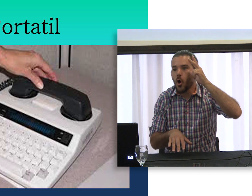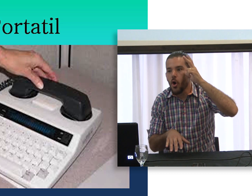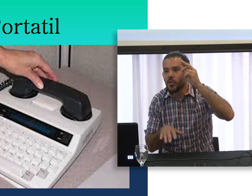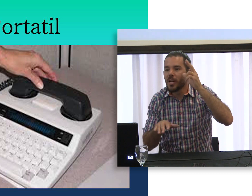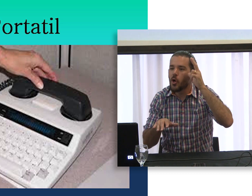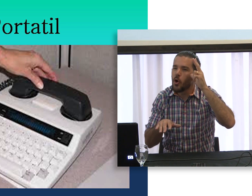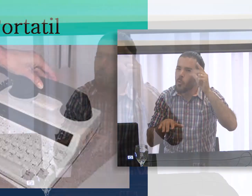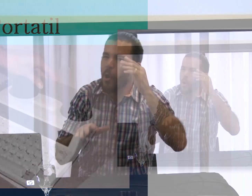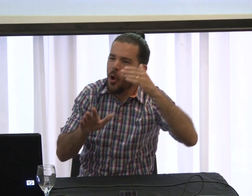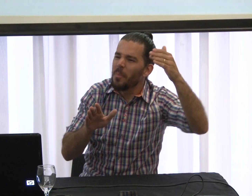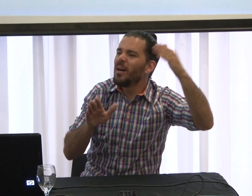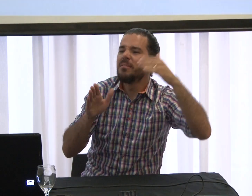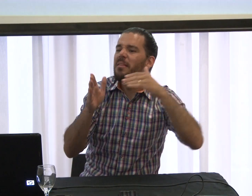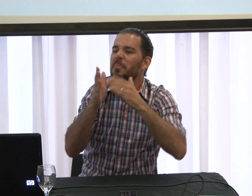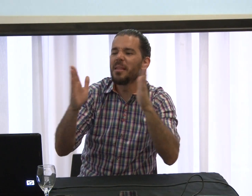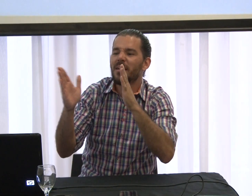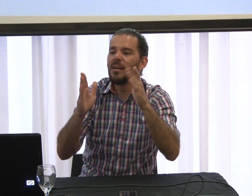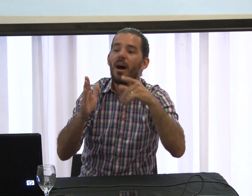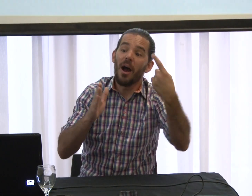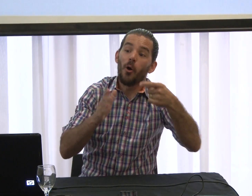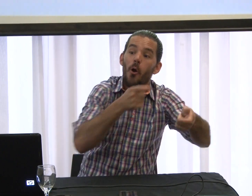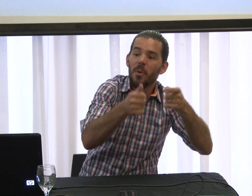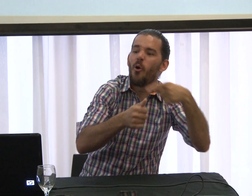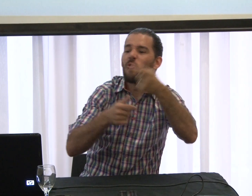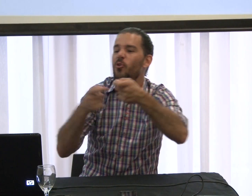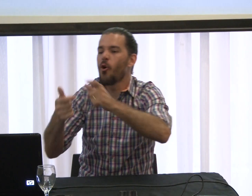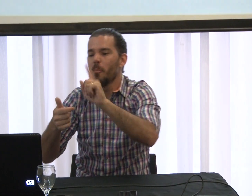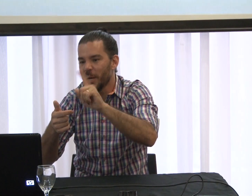1970, 1980, un poquito más o menos de ese tiempo fue.